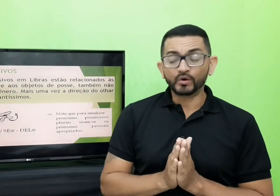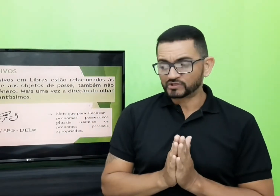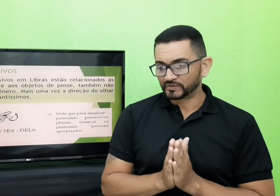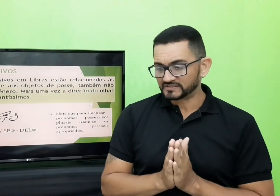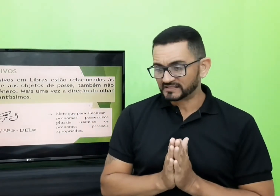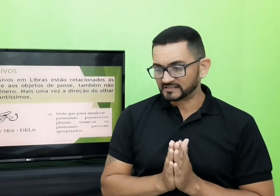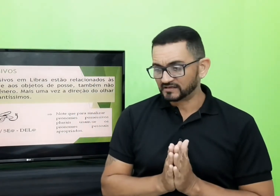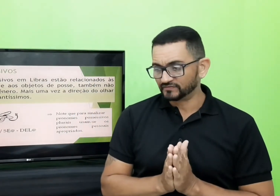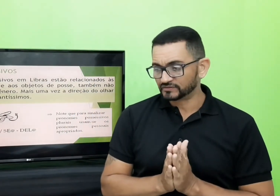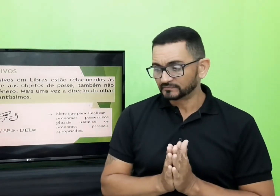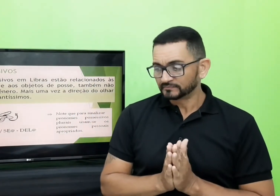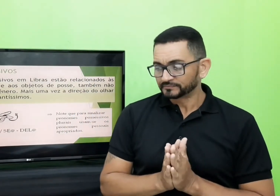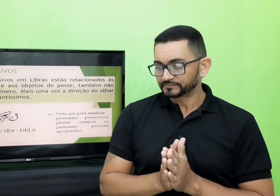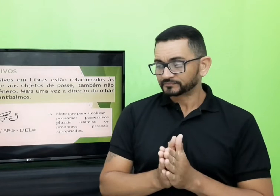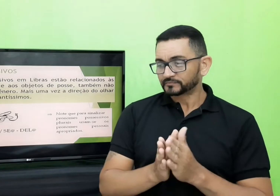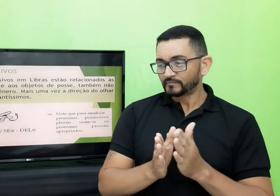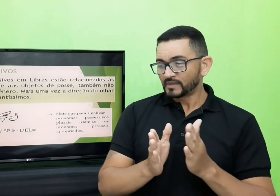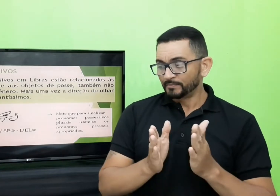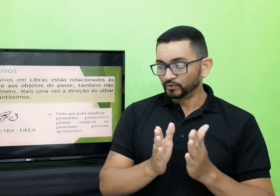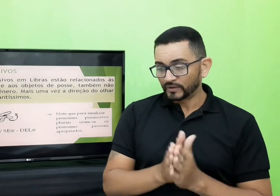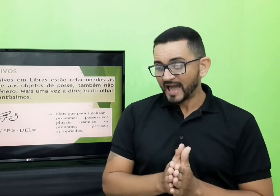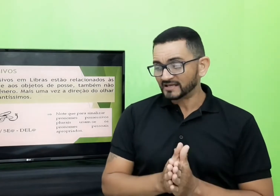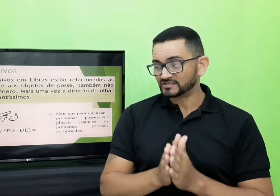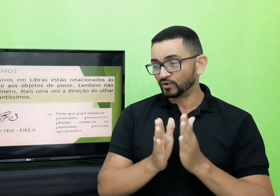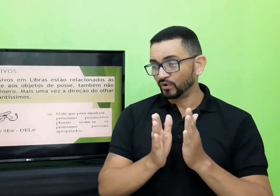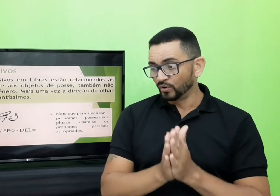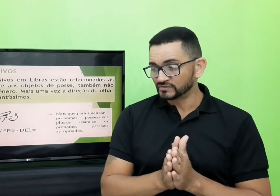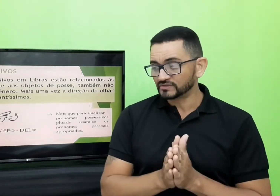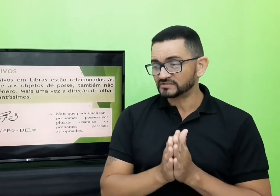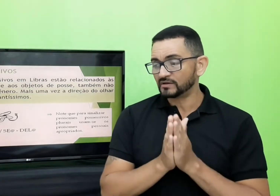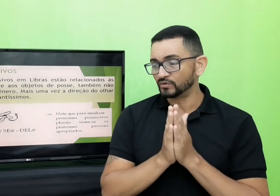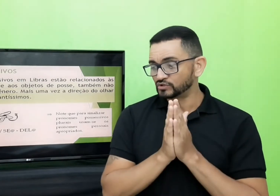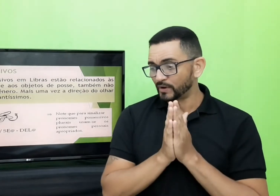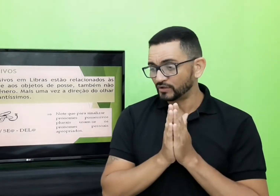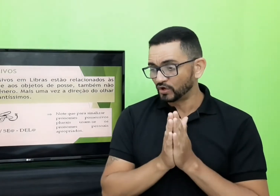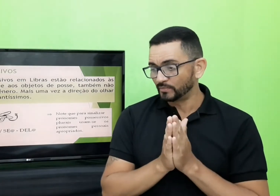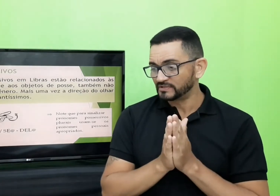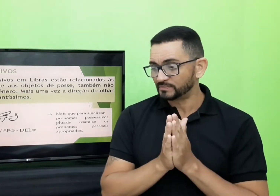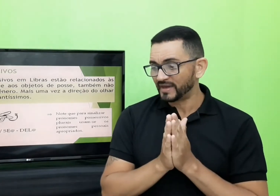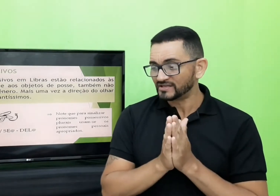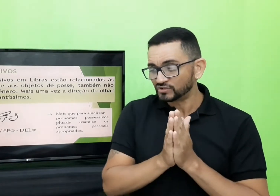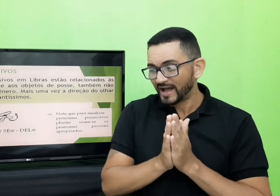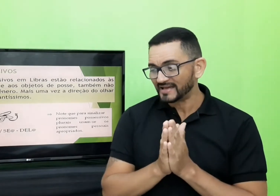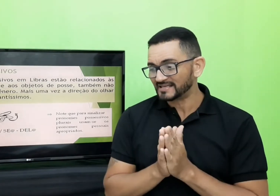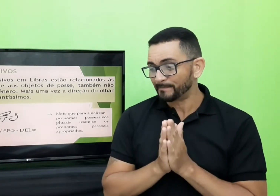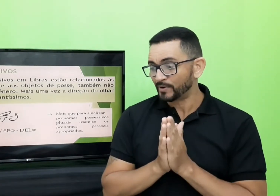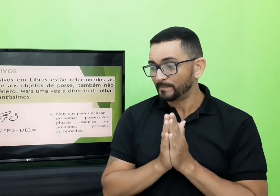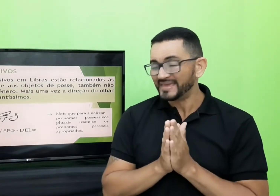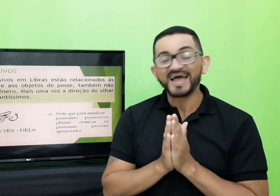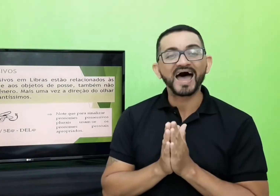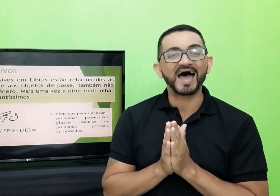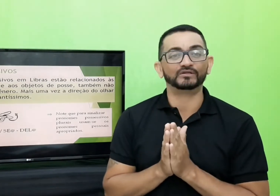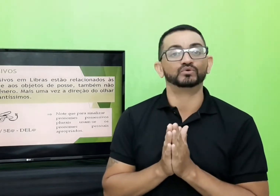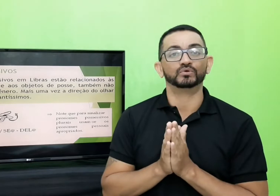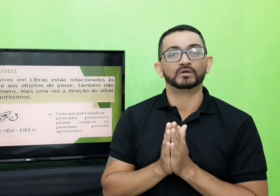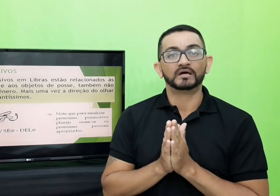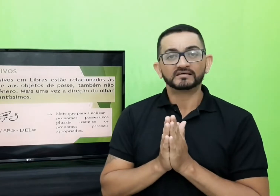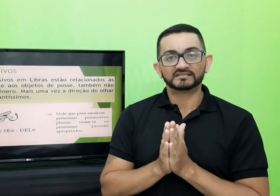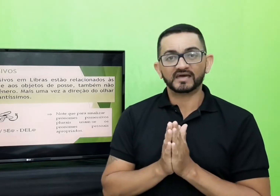pronomes possessivos plurais, usam-se os pronomes pessoais apropriados,